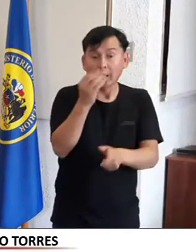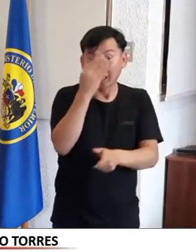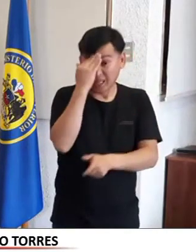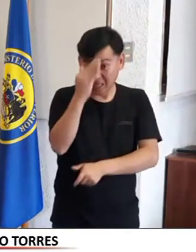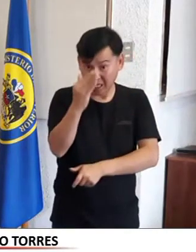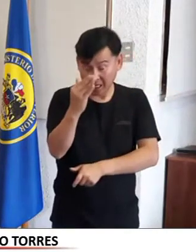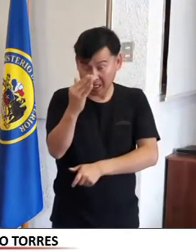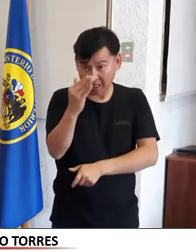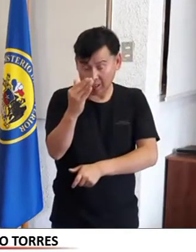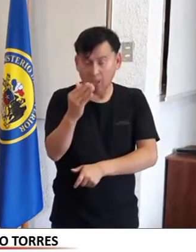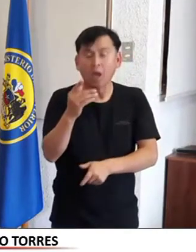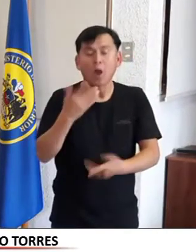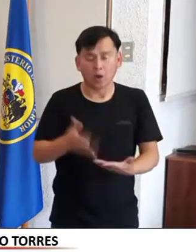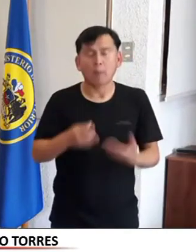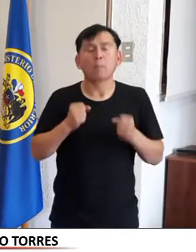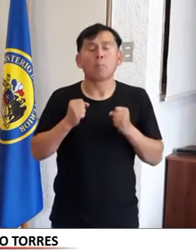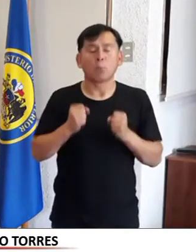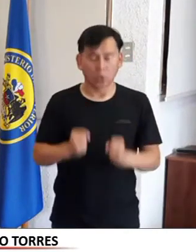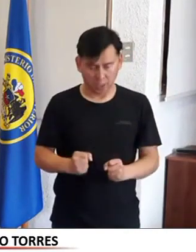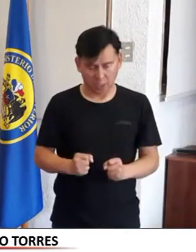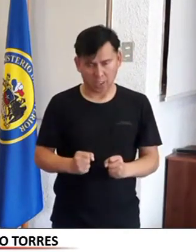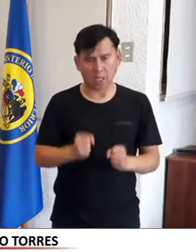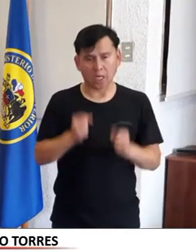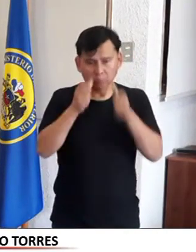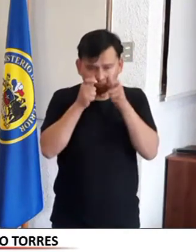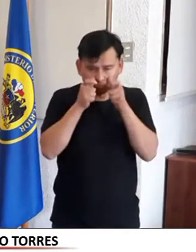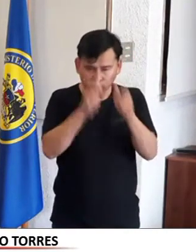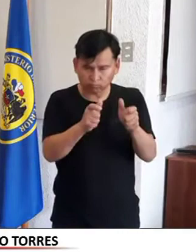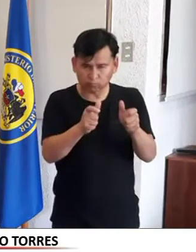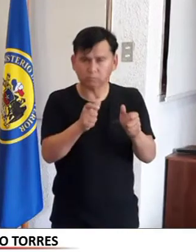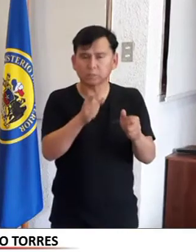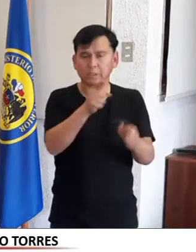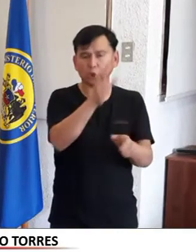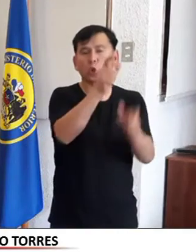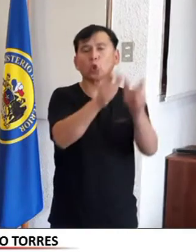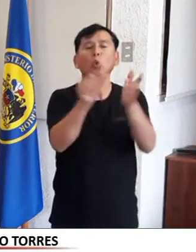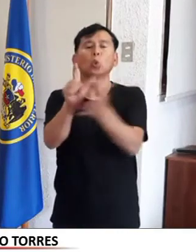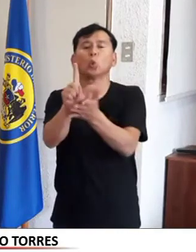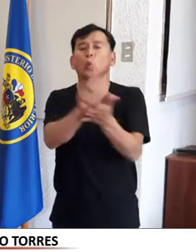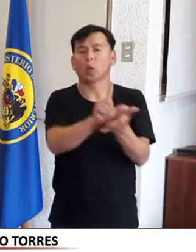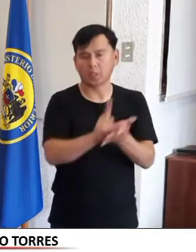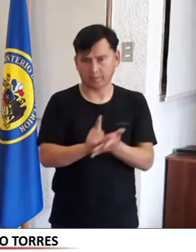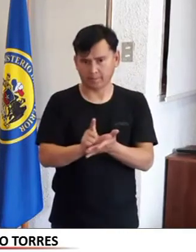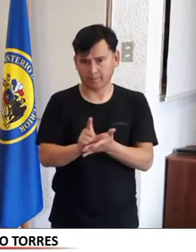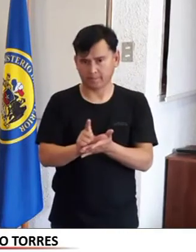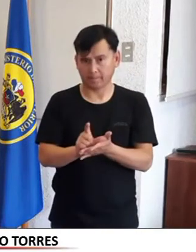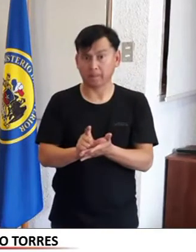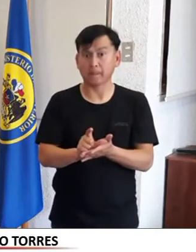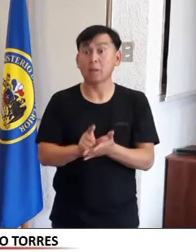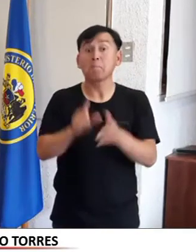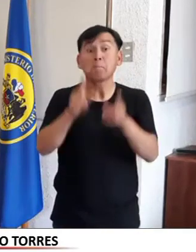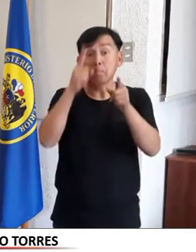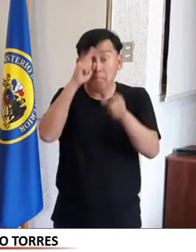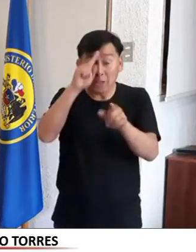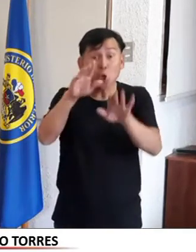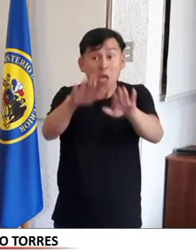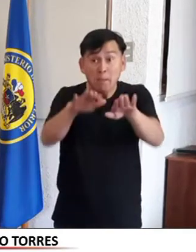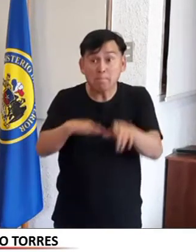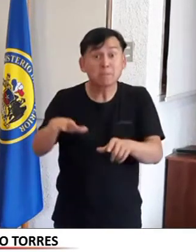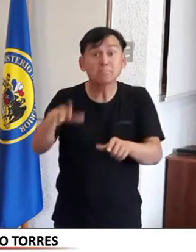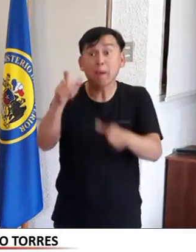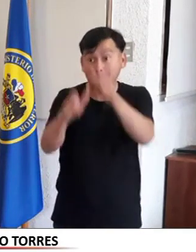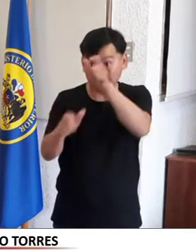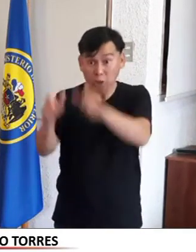cuarentenas, vamos a poder realizar fiscalización en estos lugares. Esto no obsta a que la misma ciudadanía y la